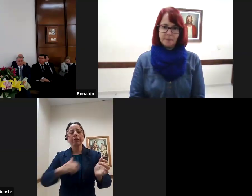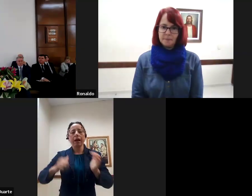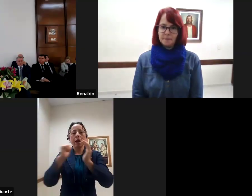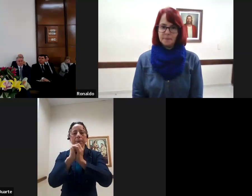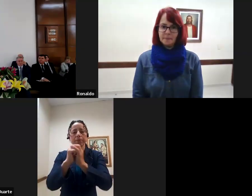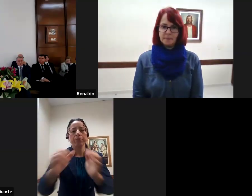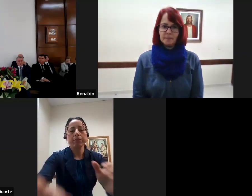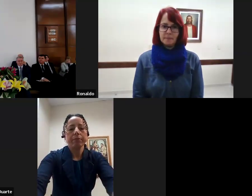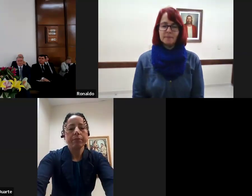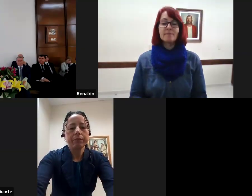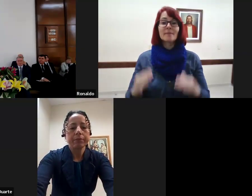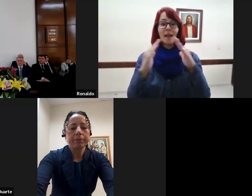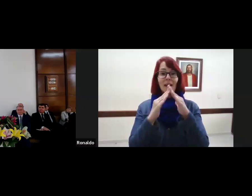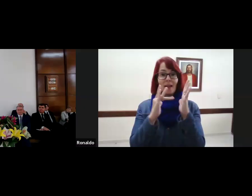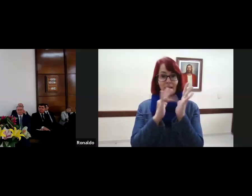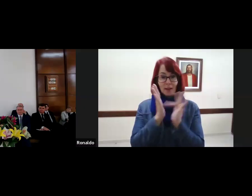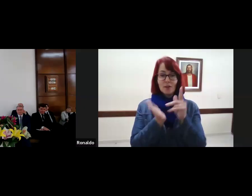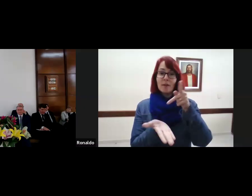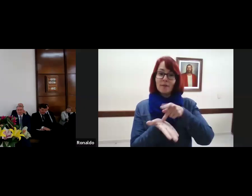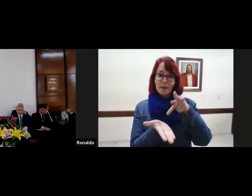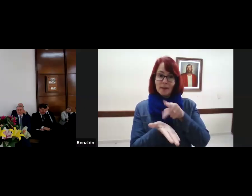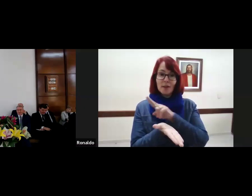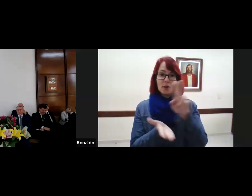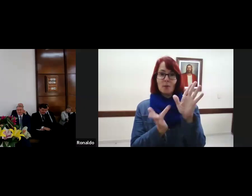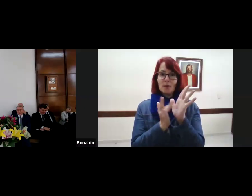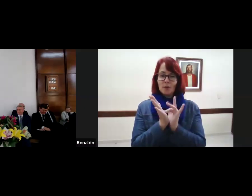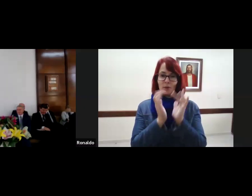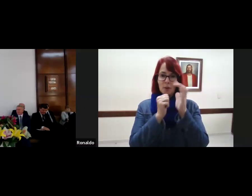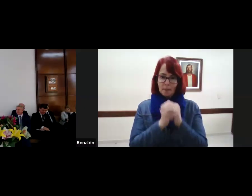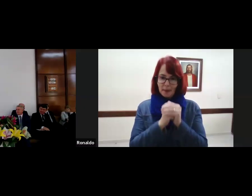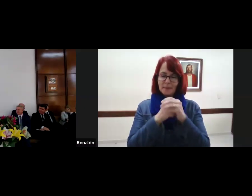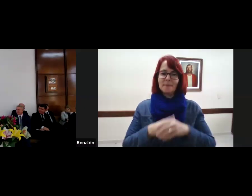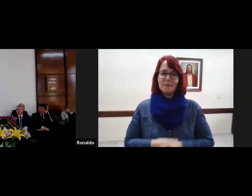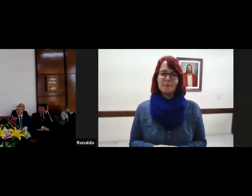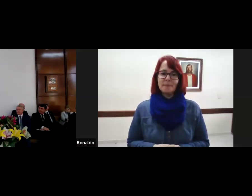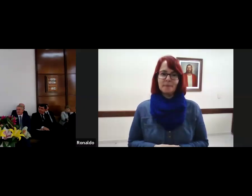Essa igreja é verdadeira, está sendo Jesus. Amém.